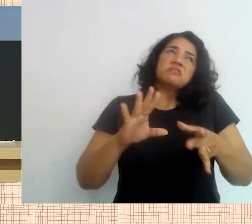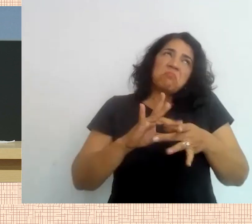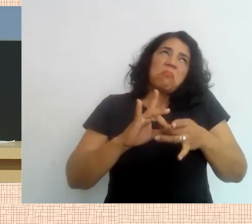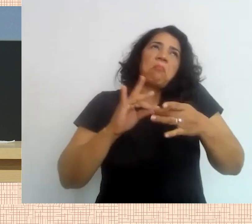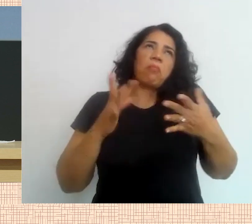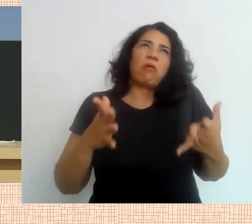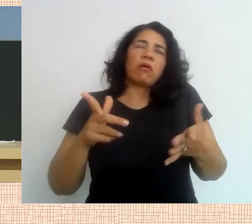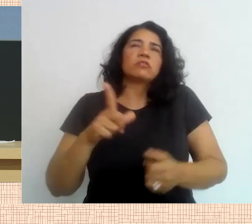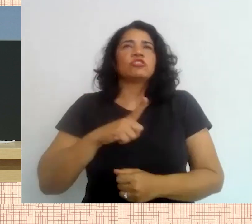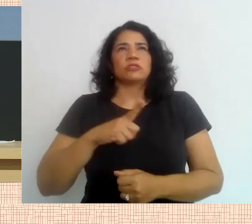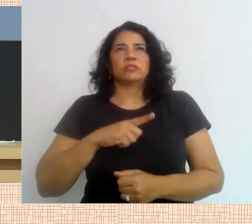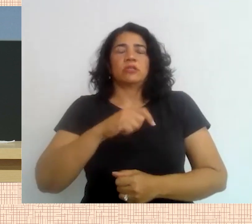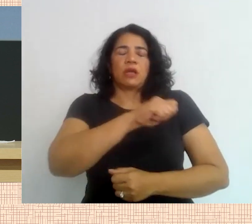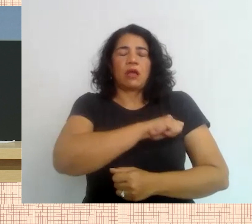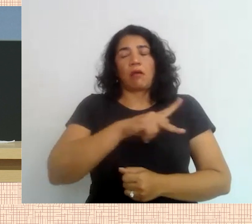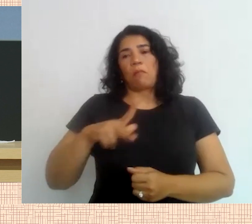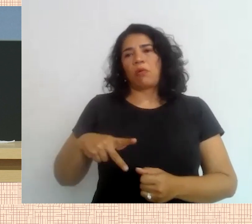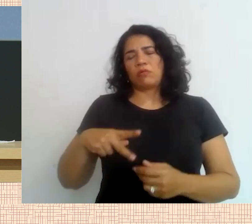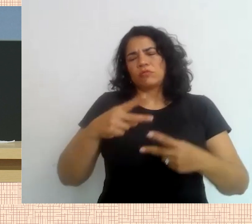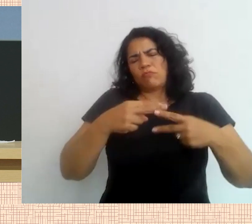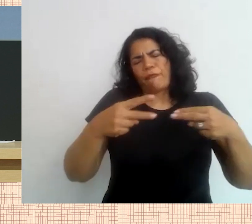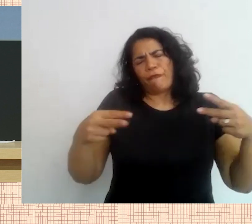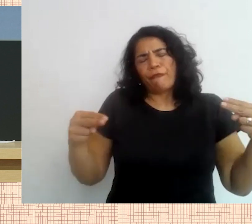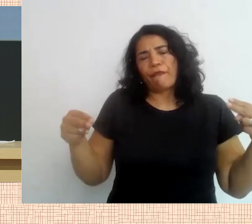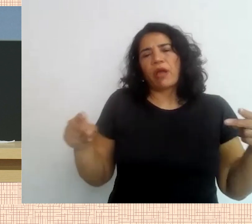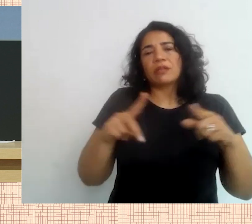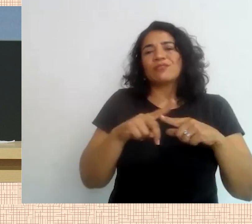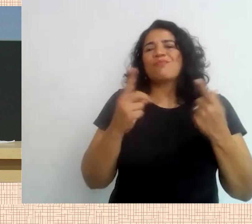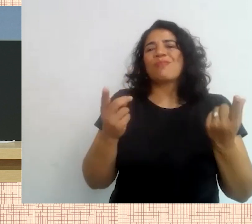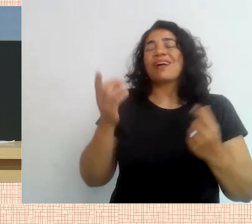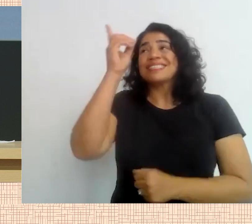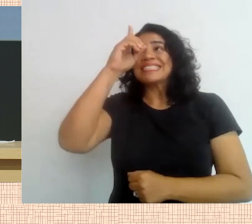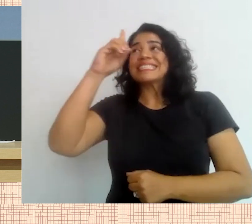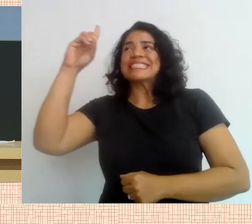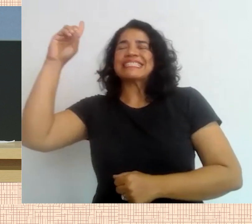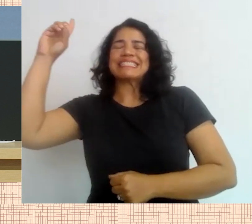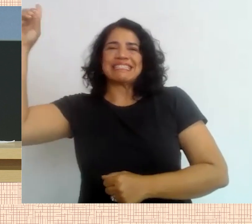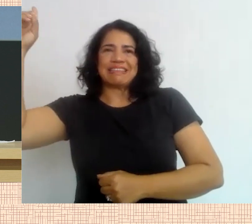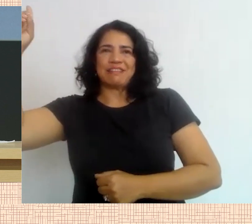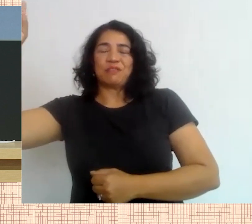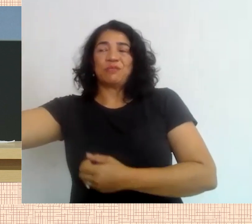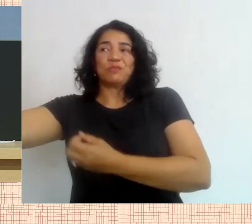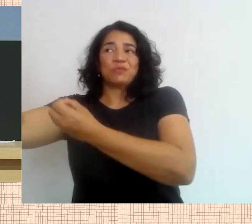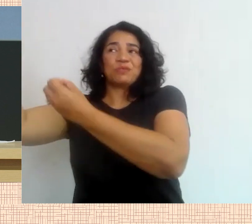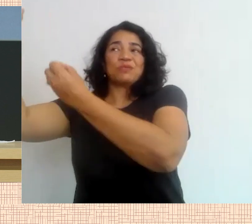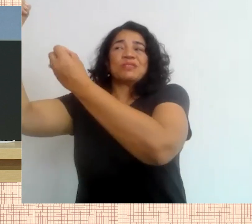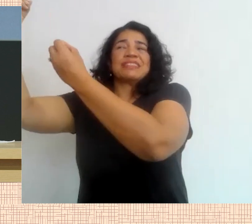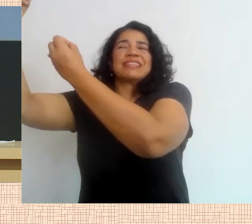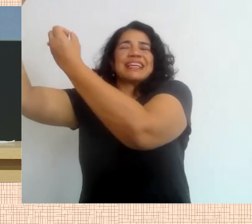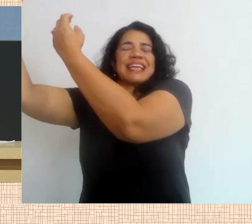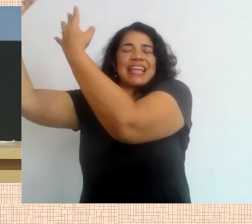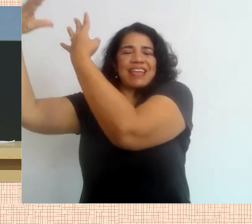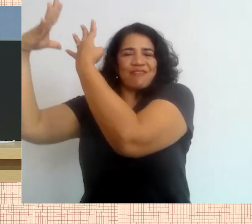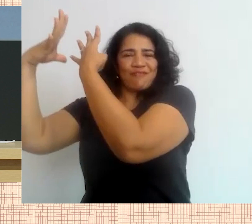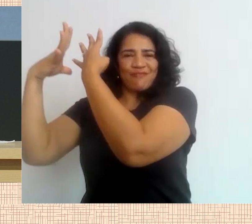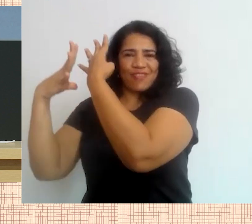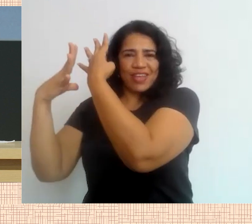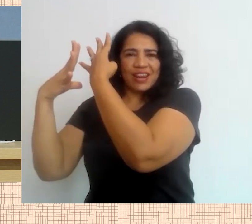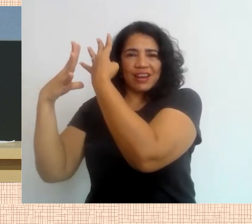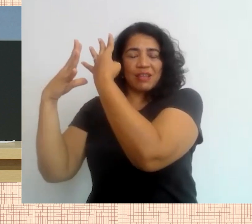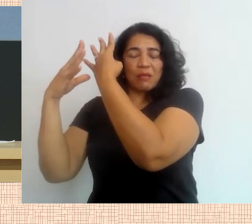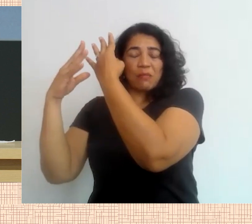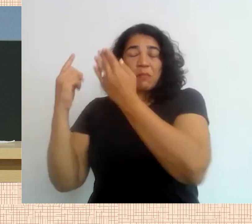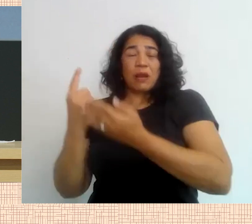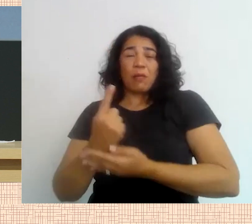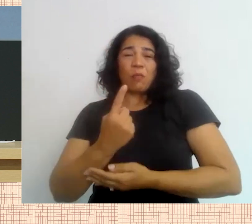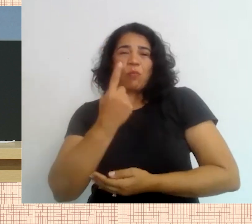fonte, por um apóstolo, e os demais apóstolos, irmãos, seguem essa mesma linha